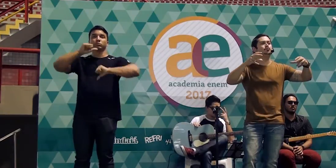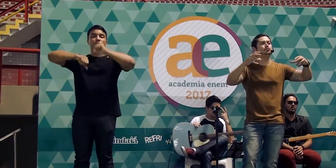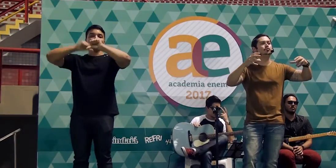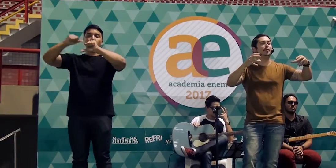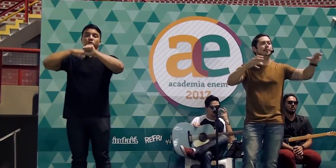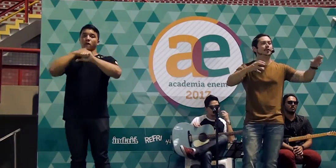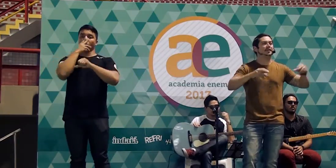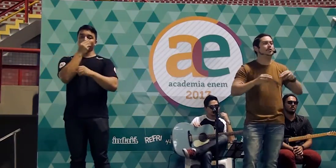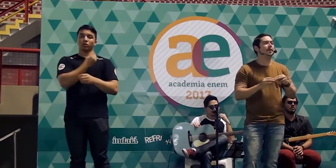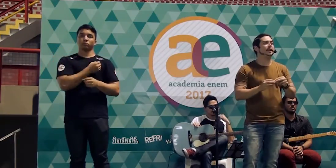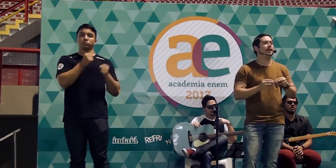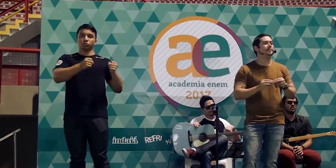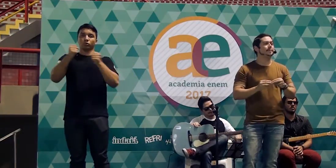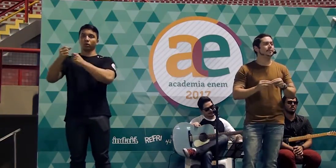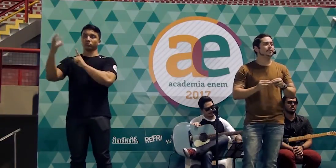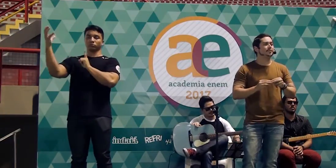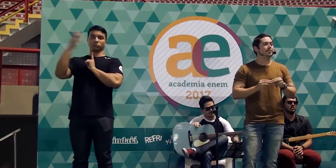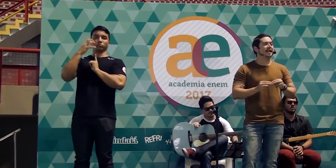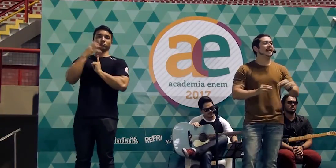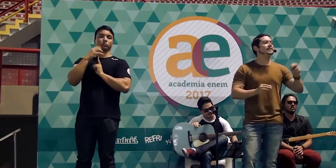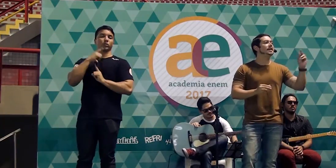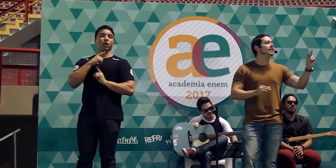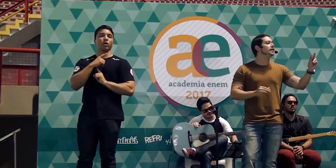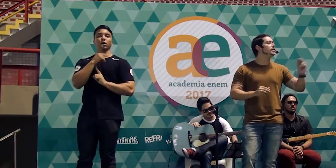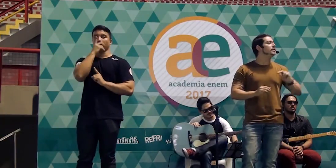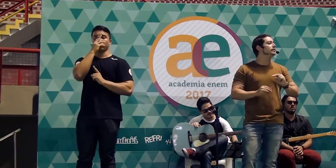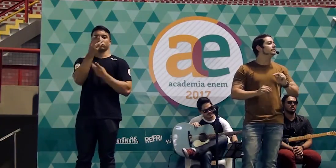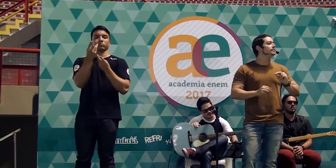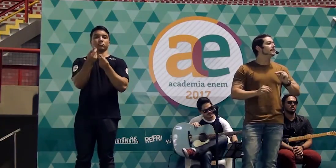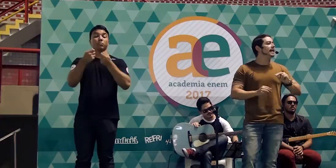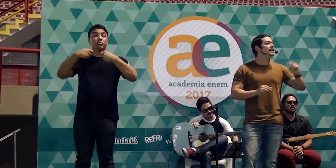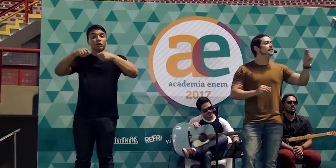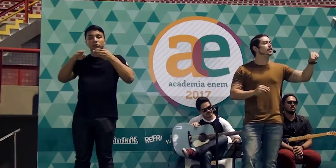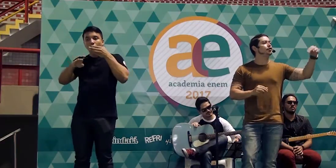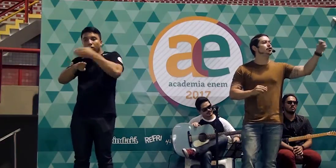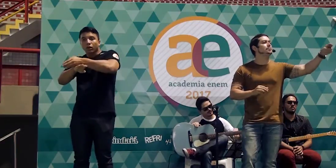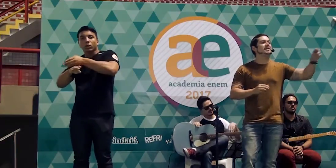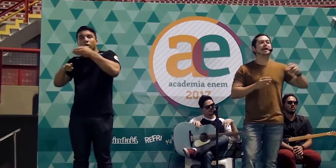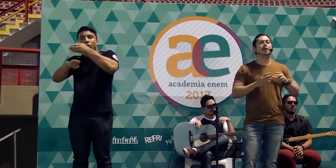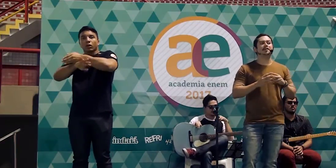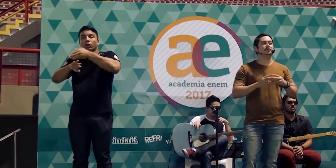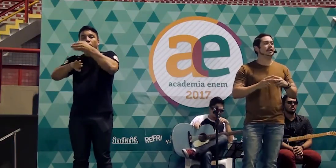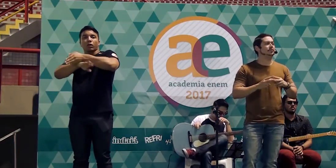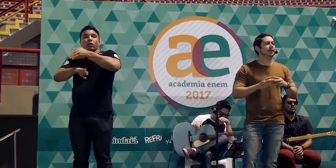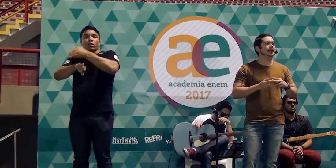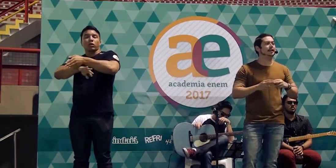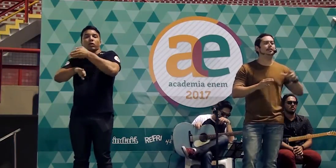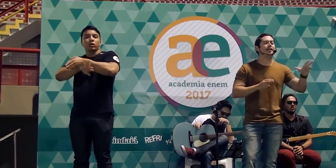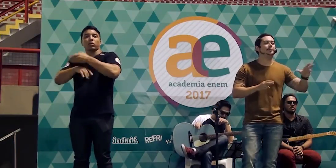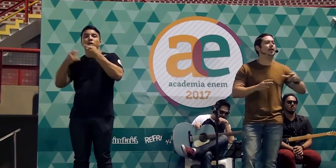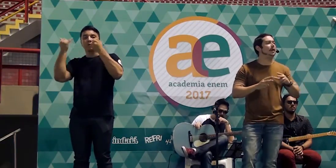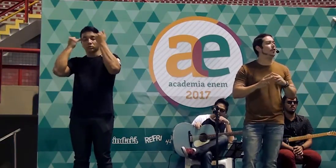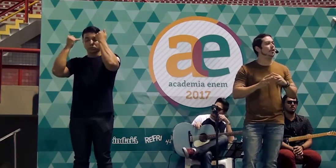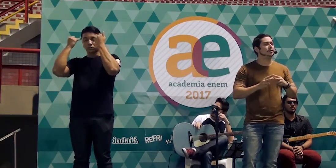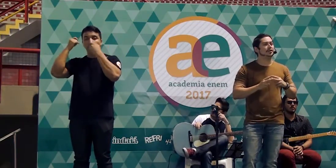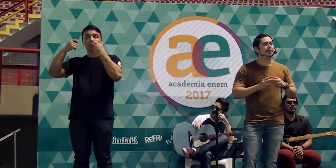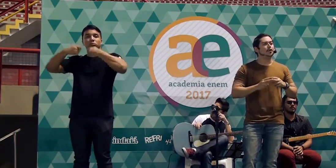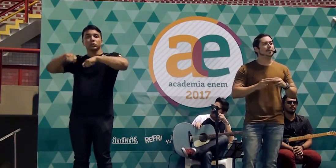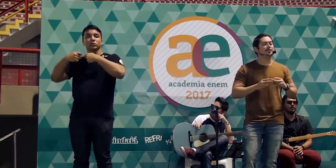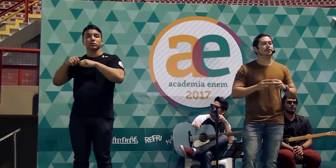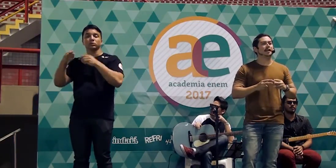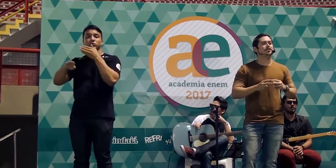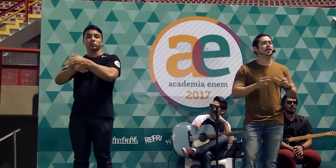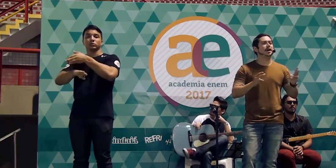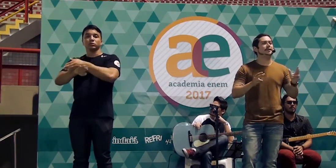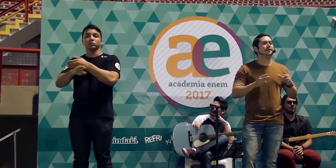fosse um novo poder sobre ele. Ele tem que ir, ele tem que otimizar o resultado dele em tempo recorde.